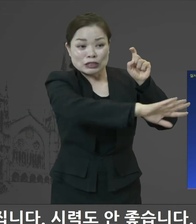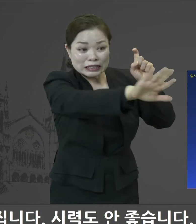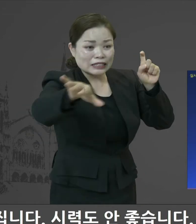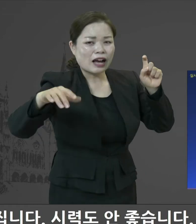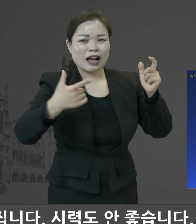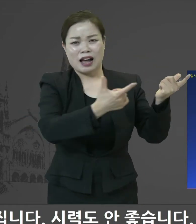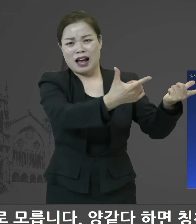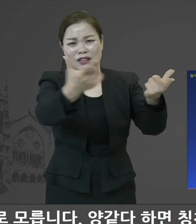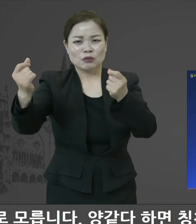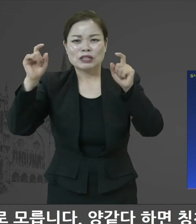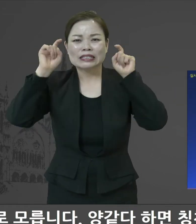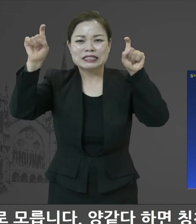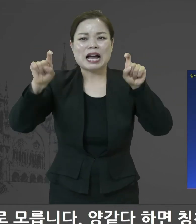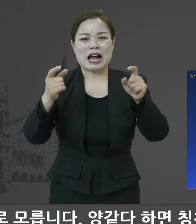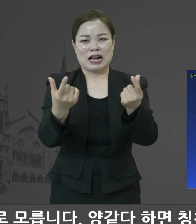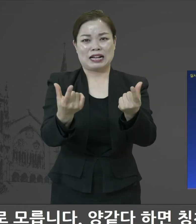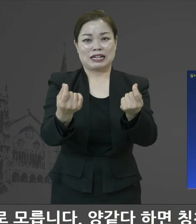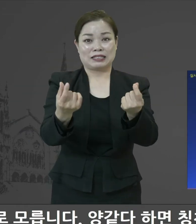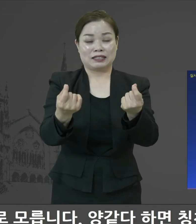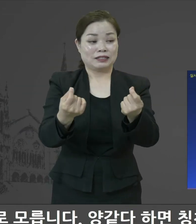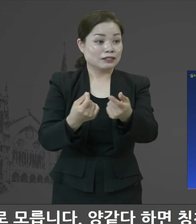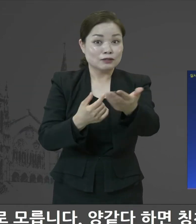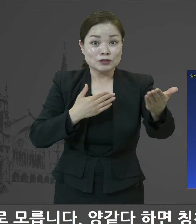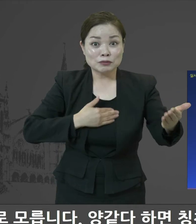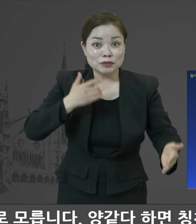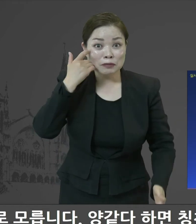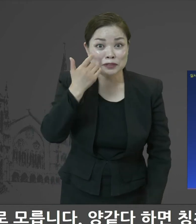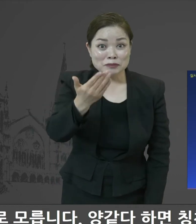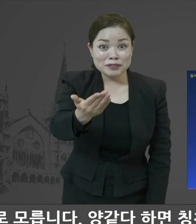같아서. 기분이 나쁘십니까?